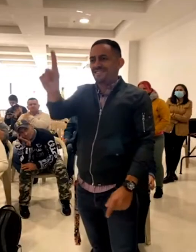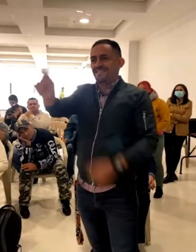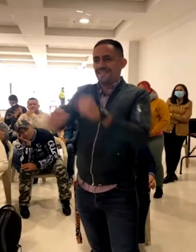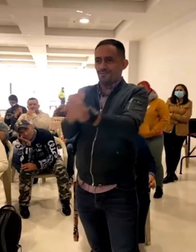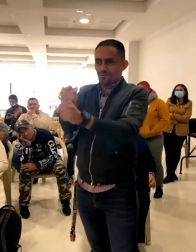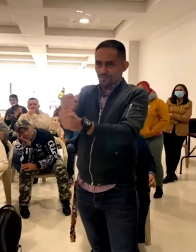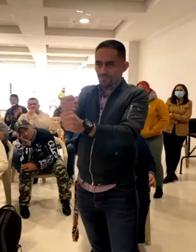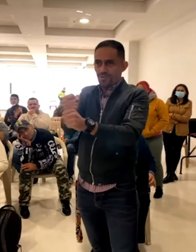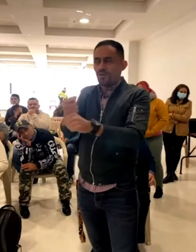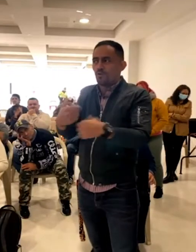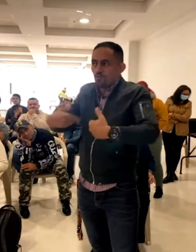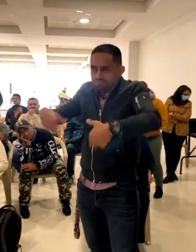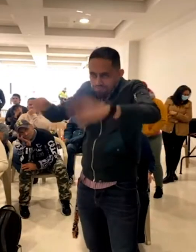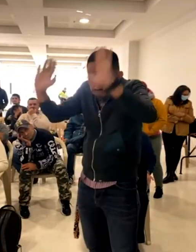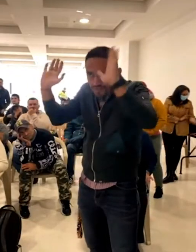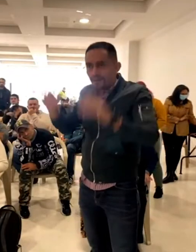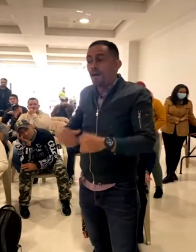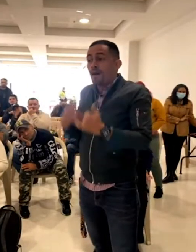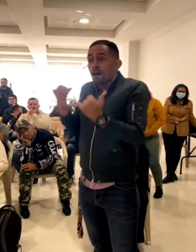como estamos